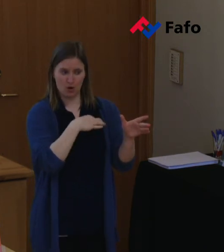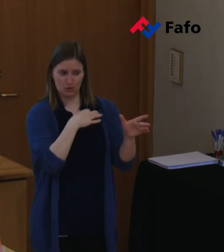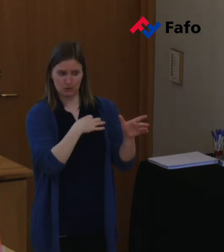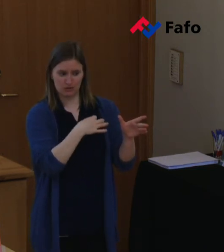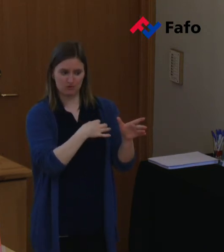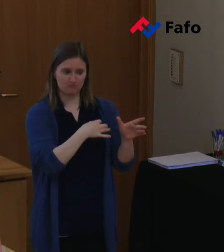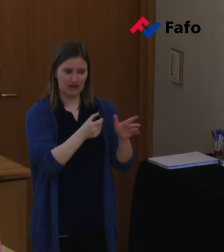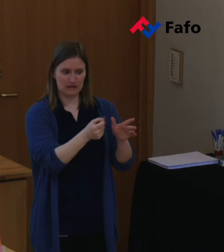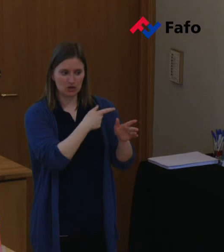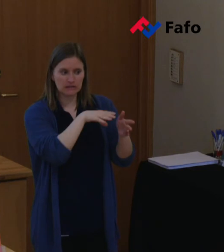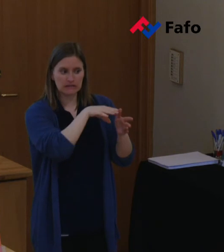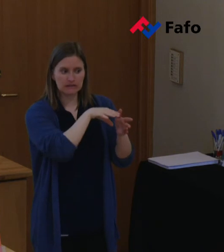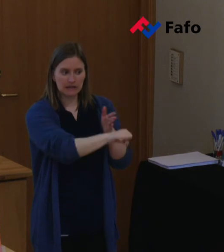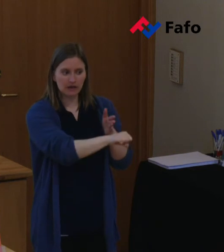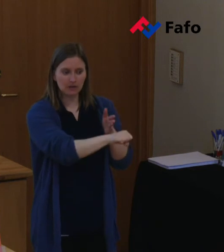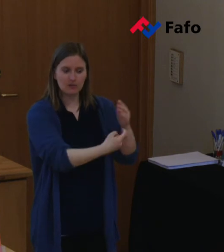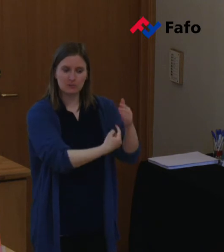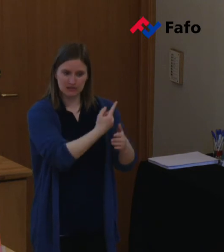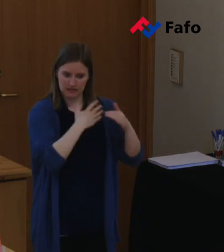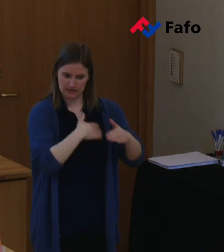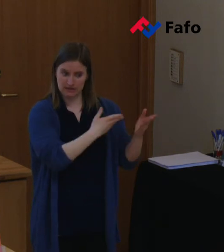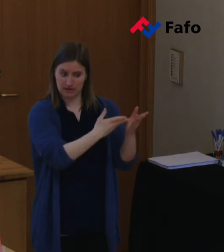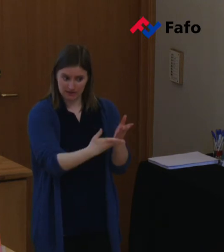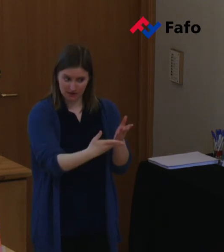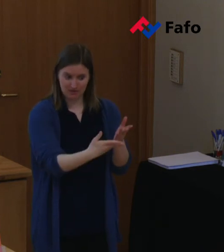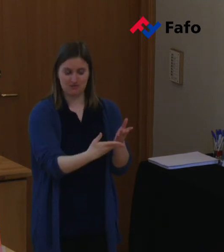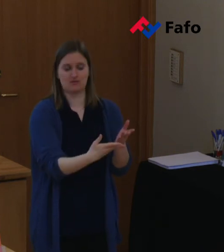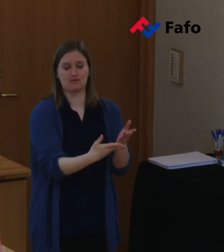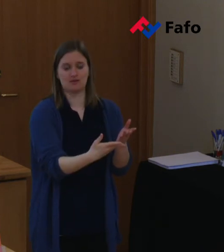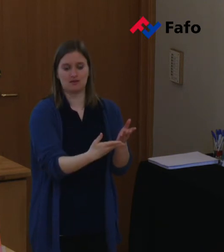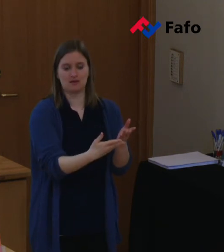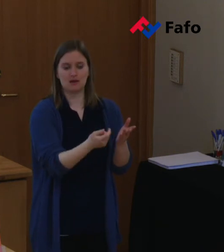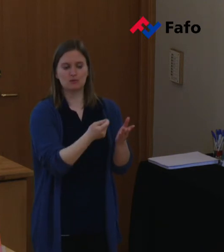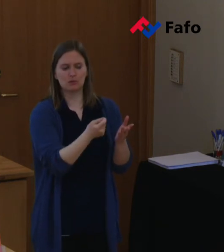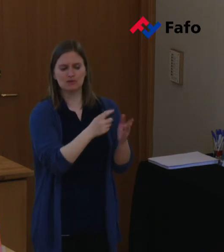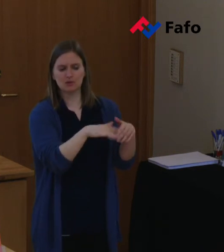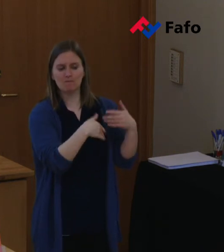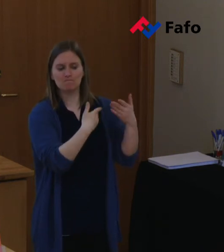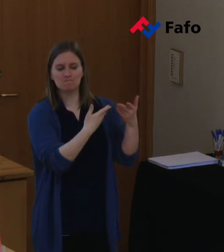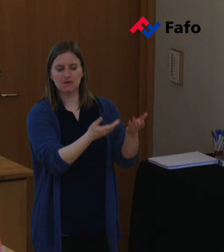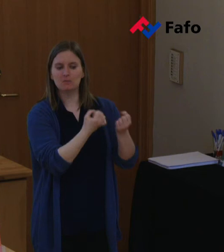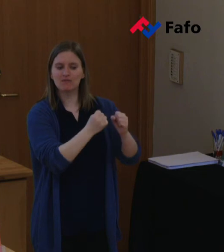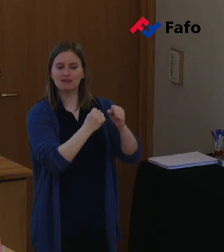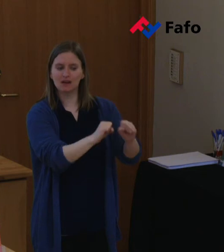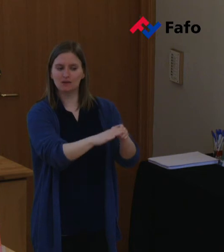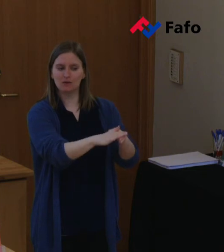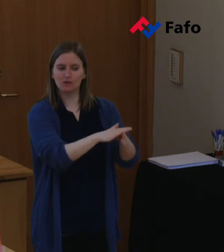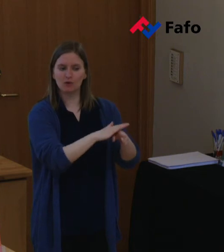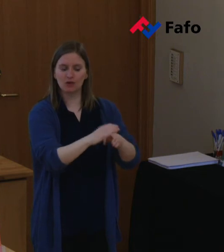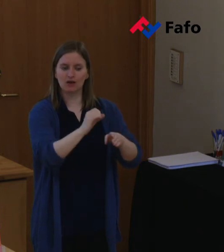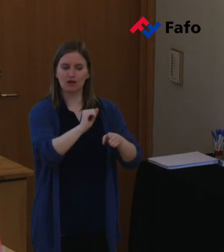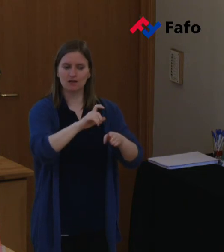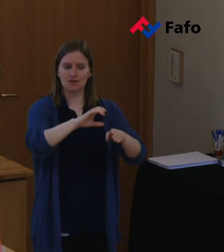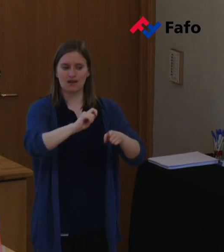rask tilgang på spesialisthelsetjenesten, noe av den som viser som virkningsfullt i ACT-